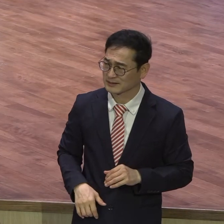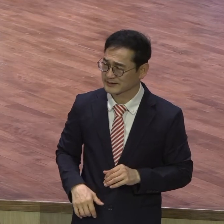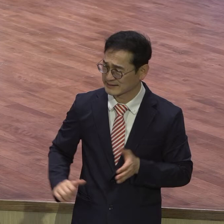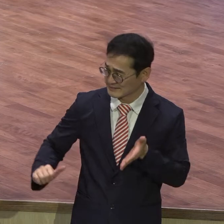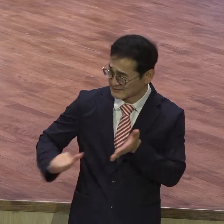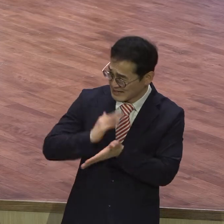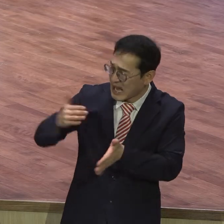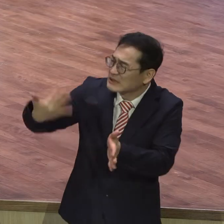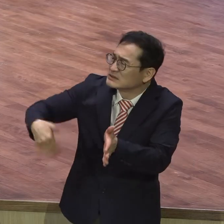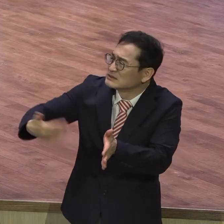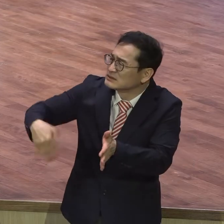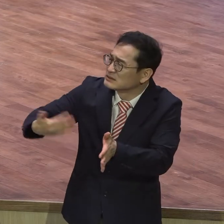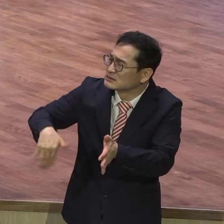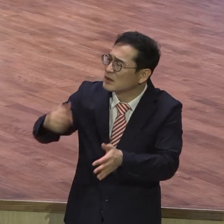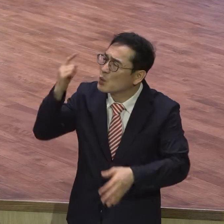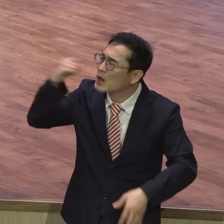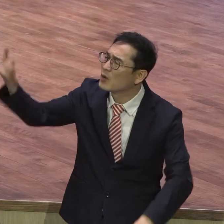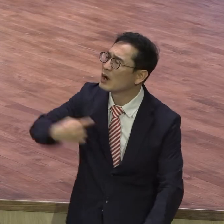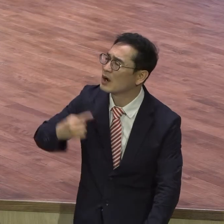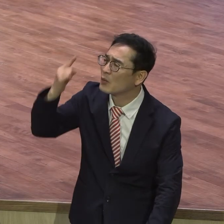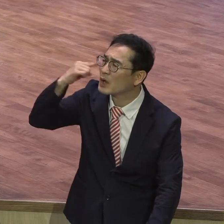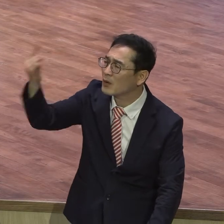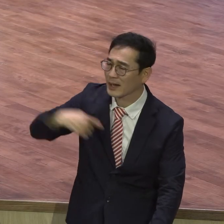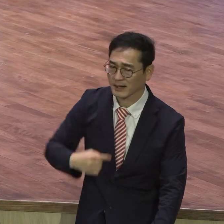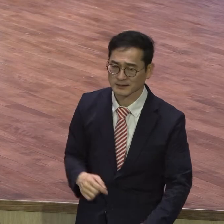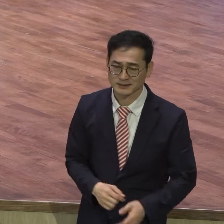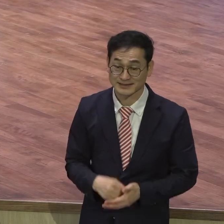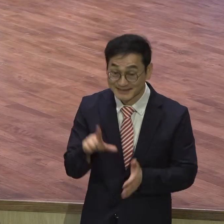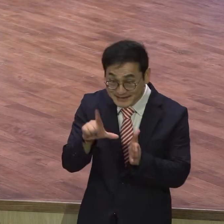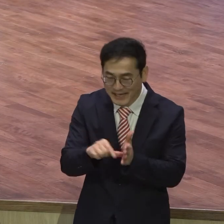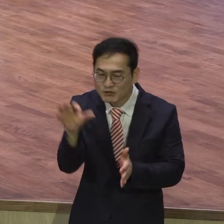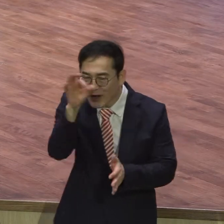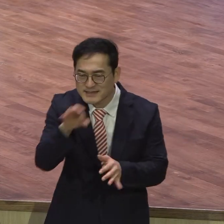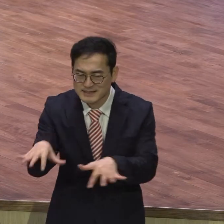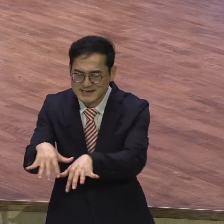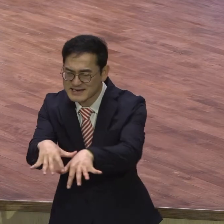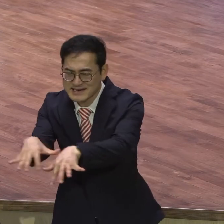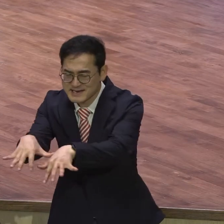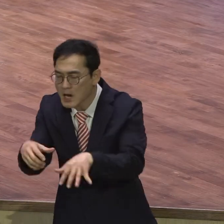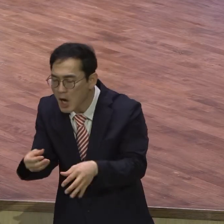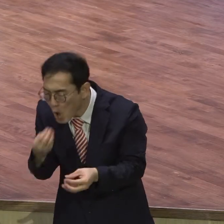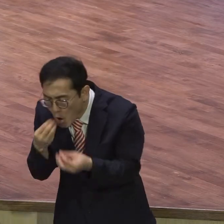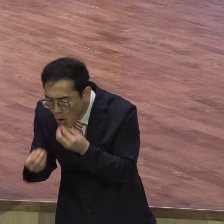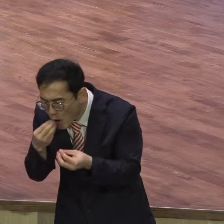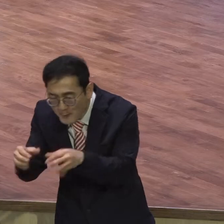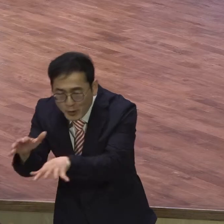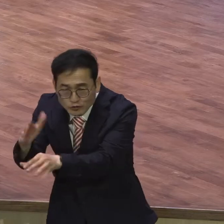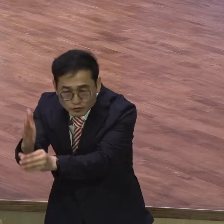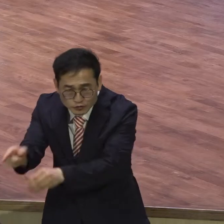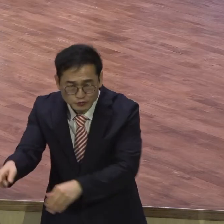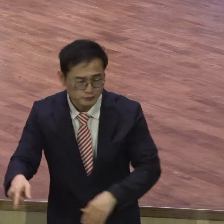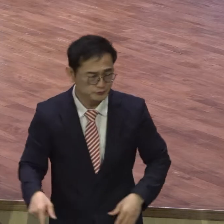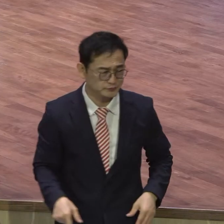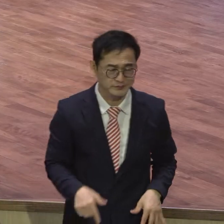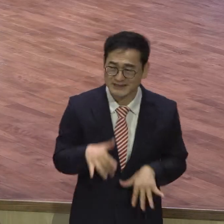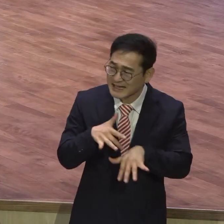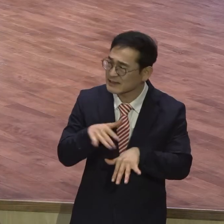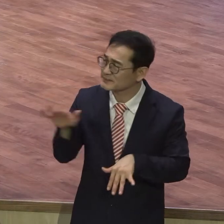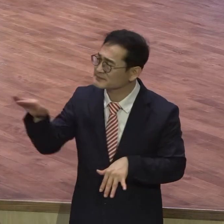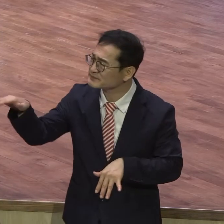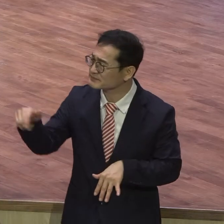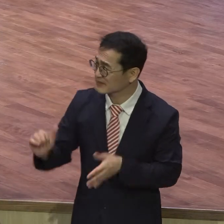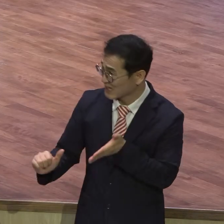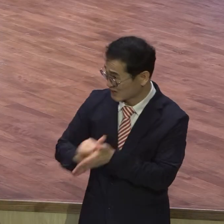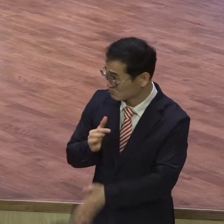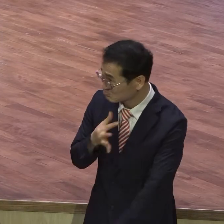오셨나이까 하니 멀리서 많은 돼지 떼가 먹고 있는지라 귀신들이 예수께 간과 이르되 만일 우리를